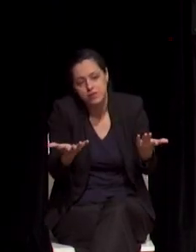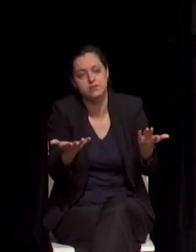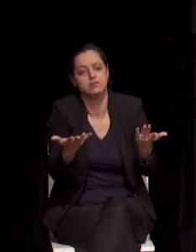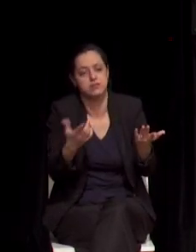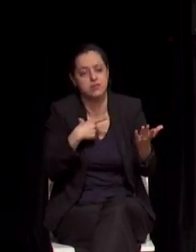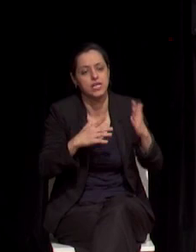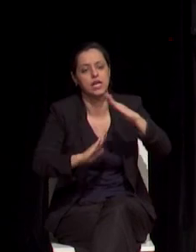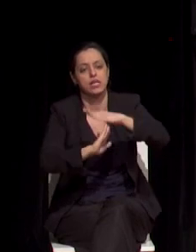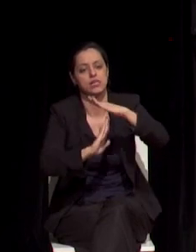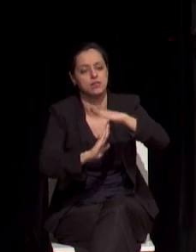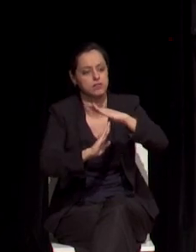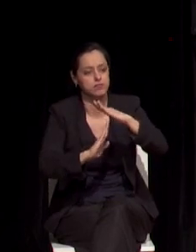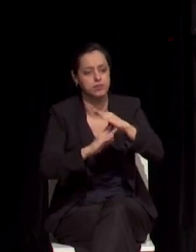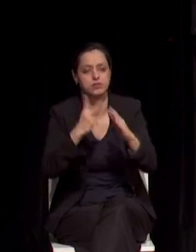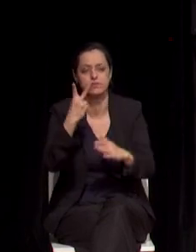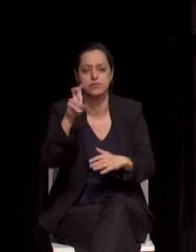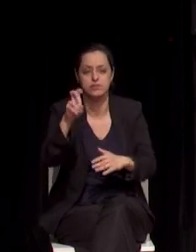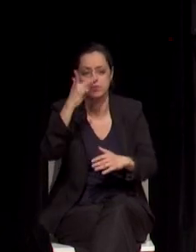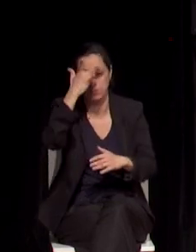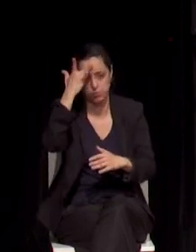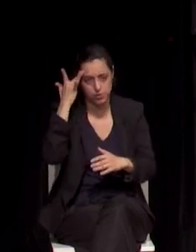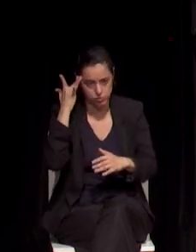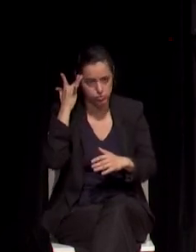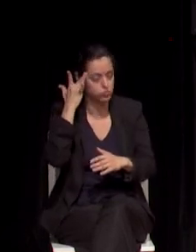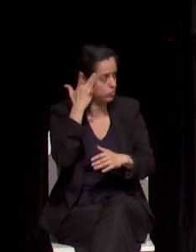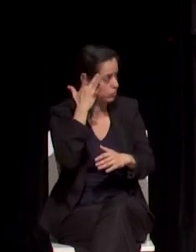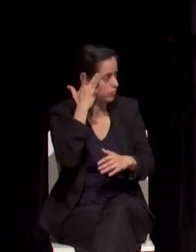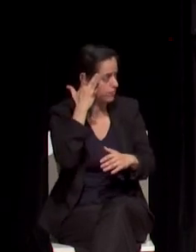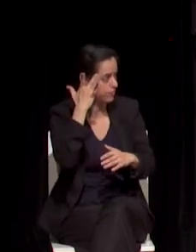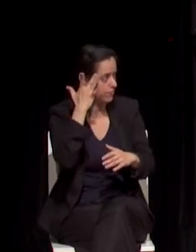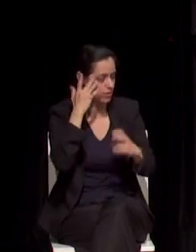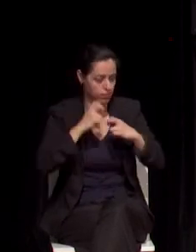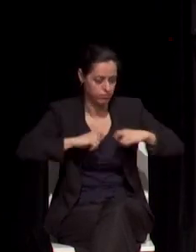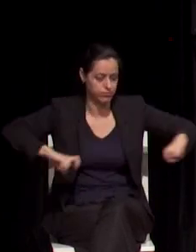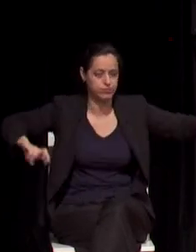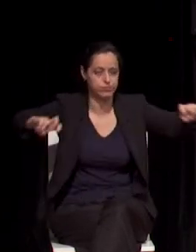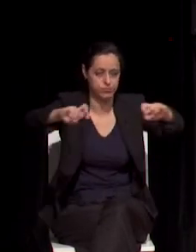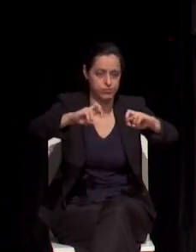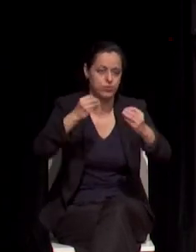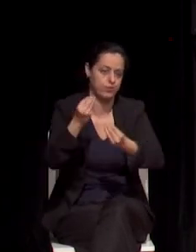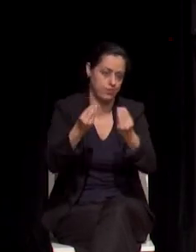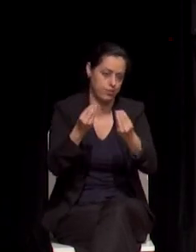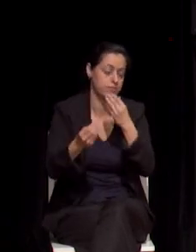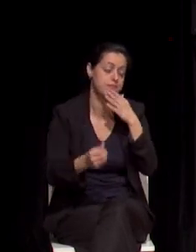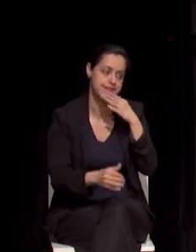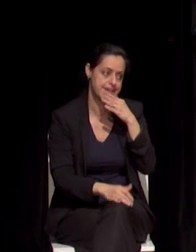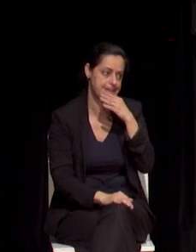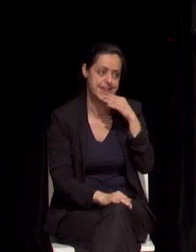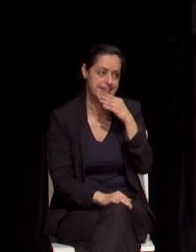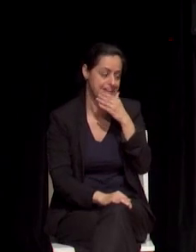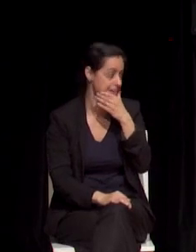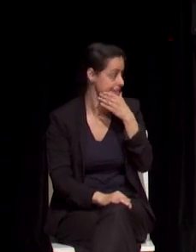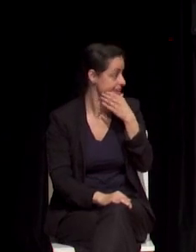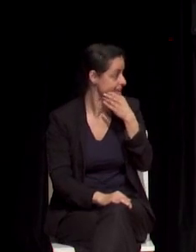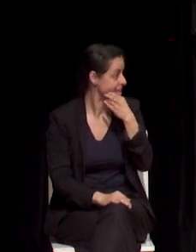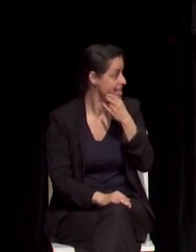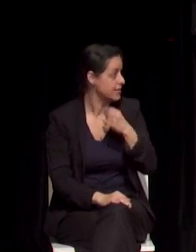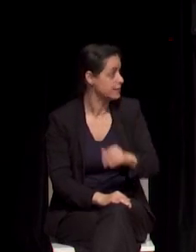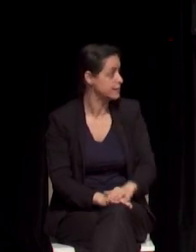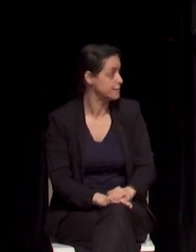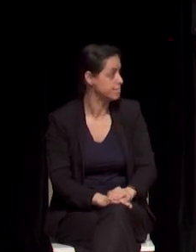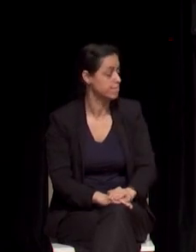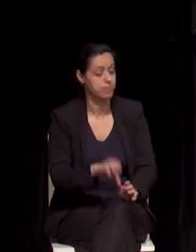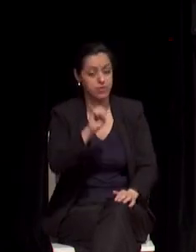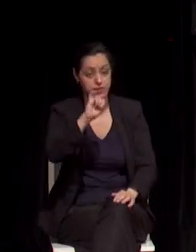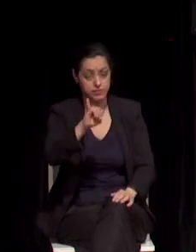tem um limite de... A gente acha que 25 pessoas é o limite de como trabalhar com uma roda, né? De pessoas no nosso formato. Então, quem tiver